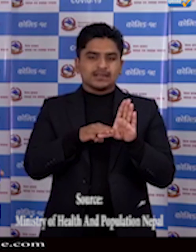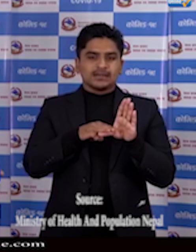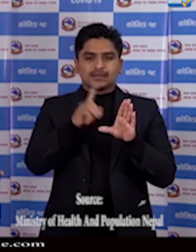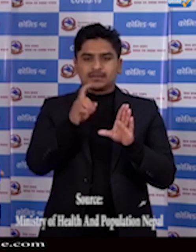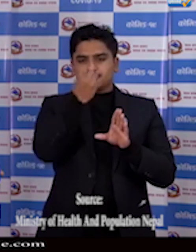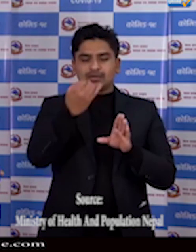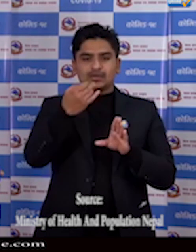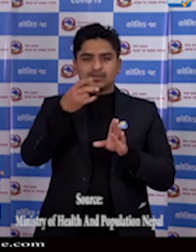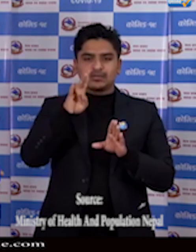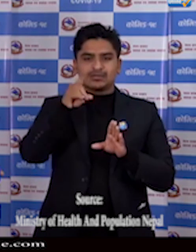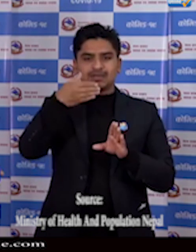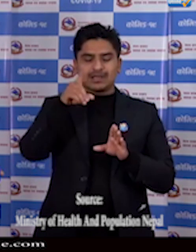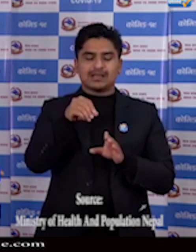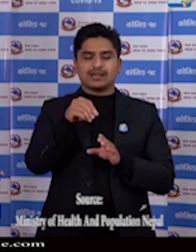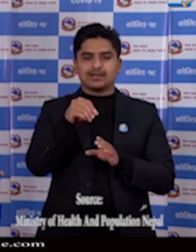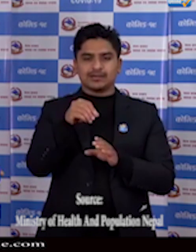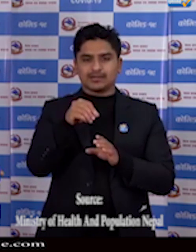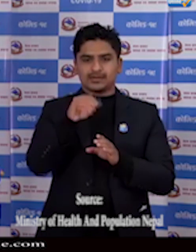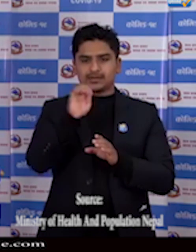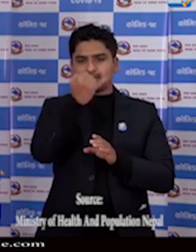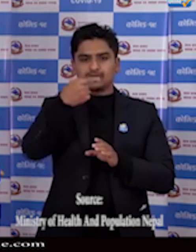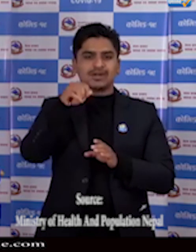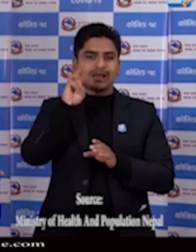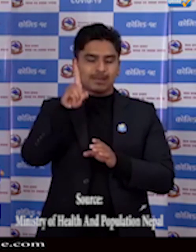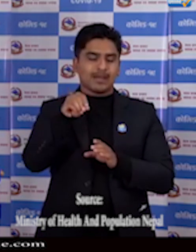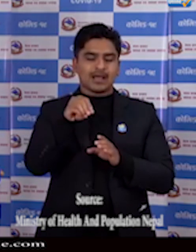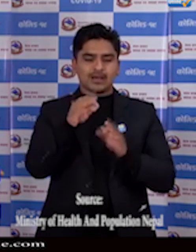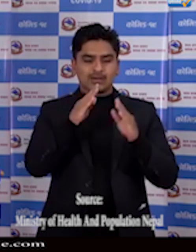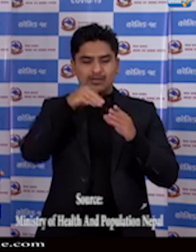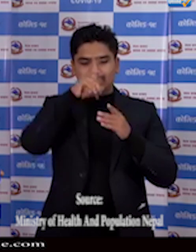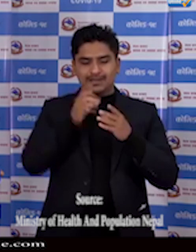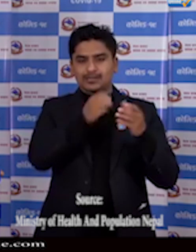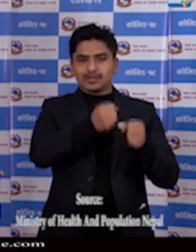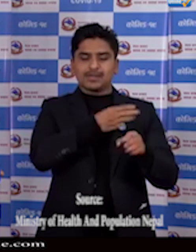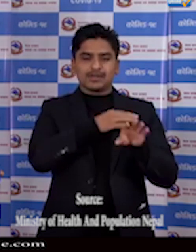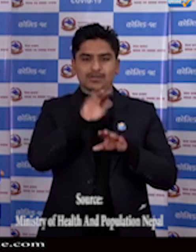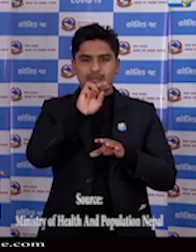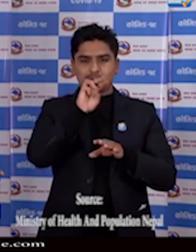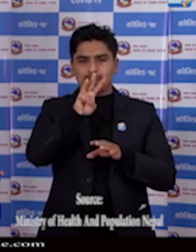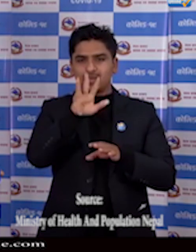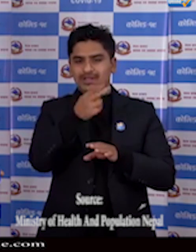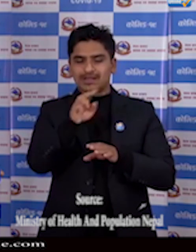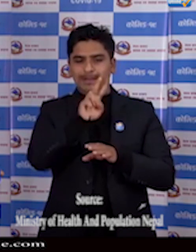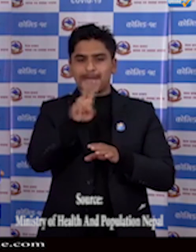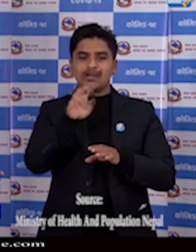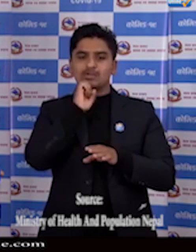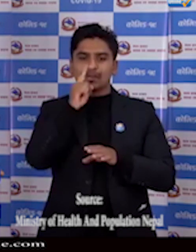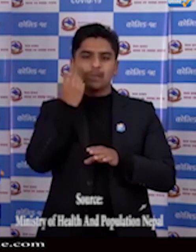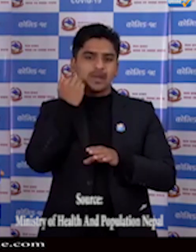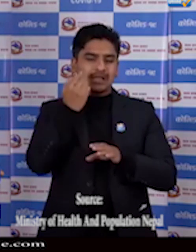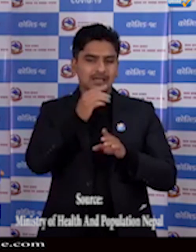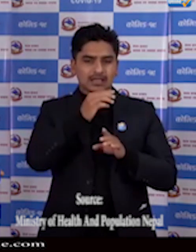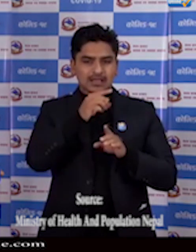गौशाला जलेश्वर मठियानी 1 द्वारा र सोनामा क्वारेन्टाइनमा रहेका 35 जना हुनुहुन्छ, 22 वर्षीय 1 जना महिलादेखि